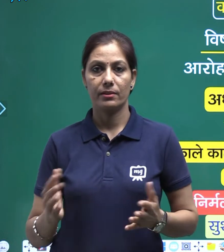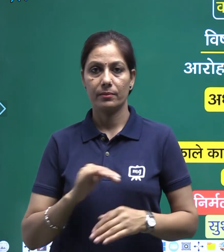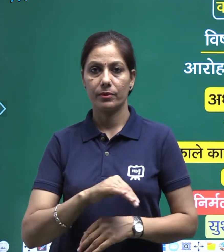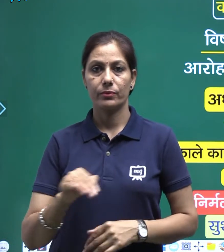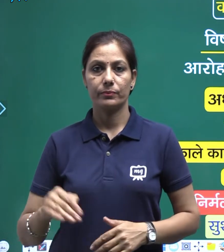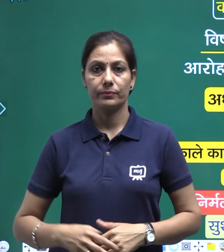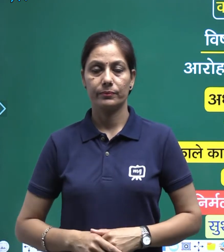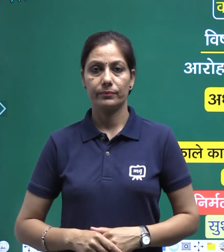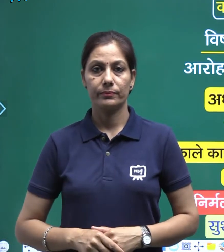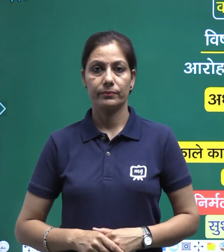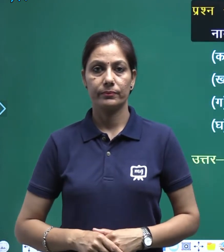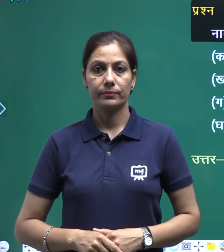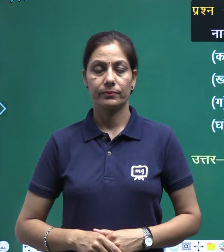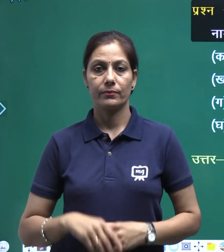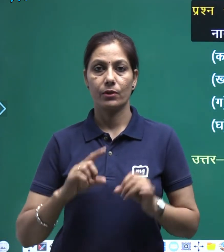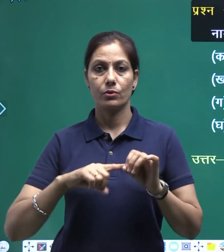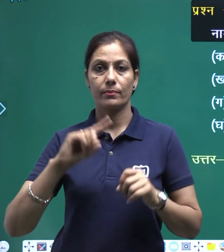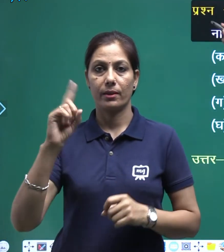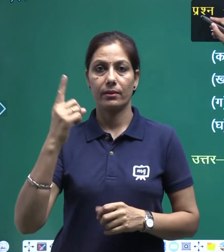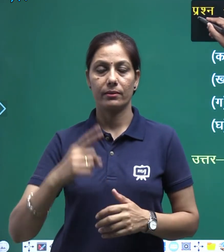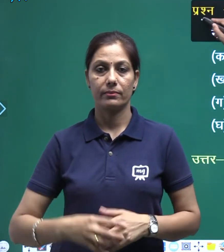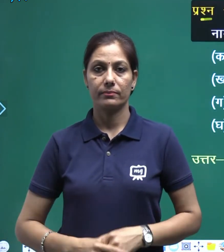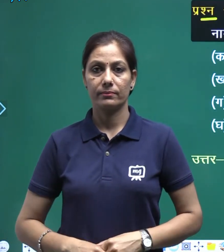बच्चों। प्रश्न 1,